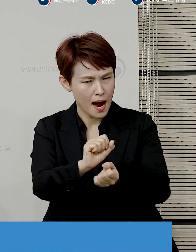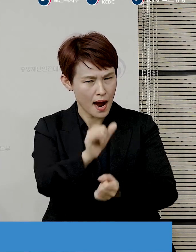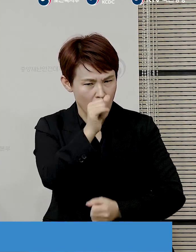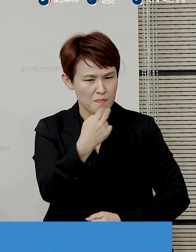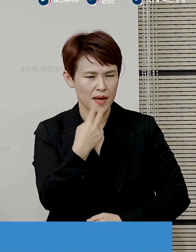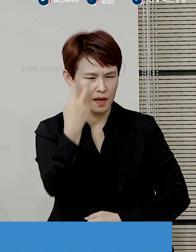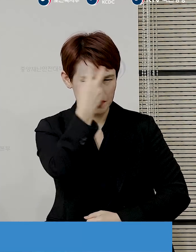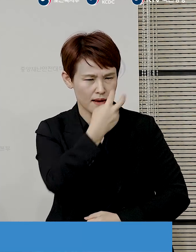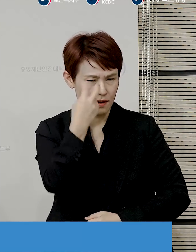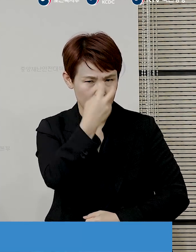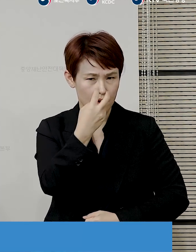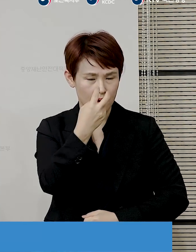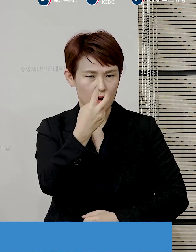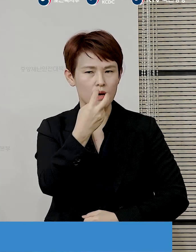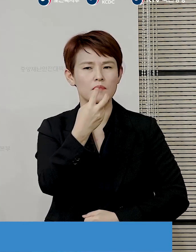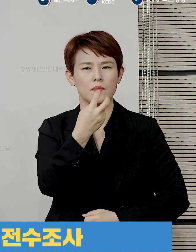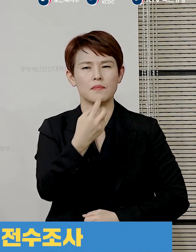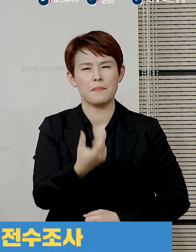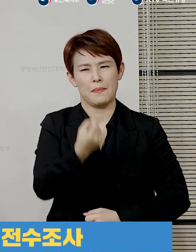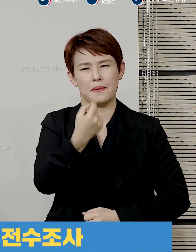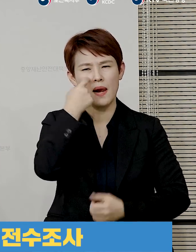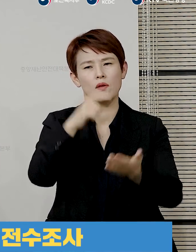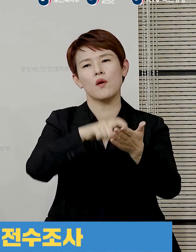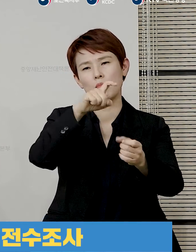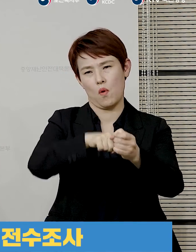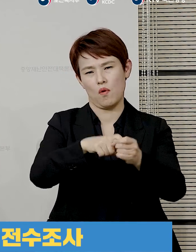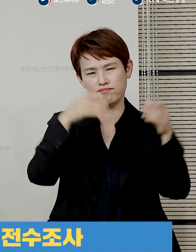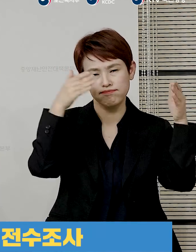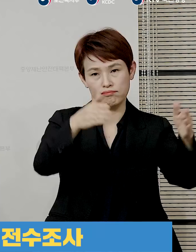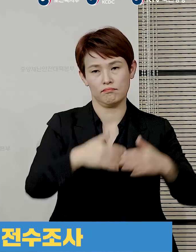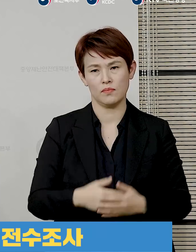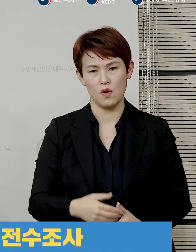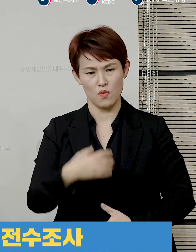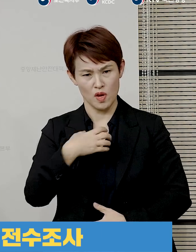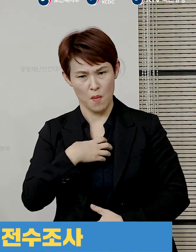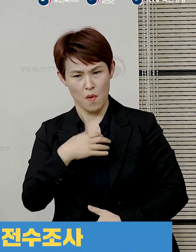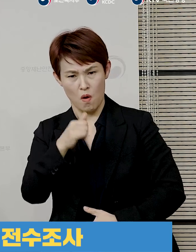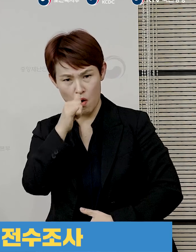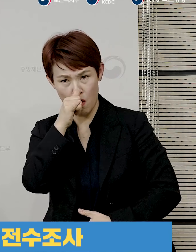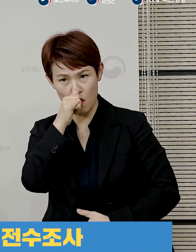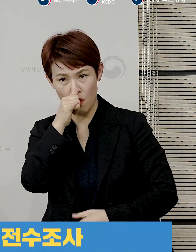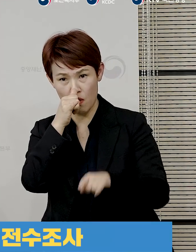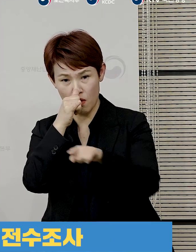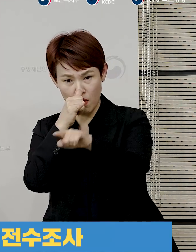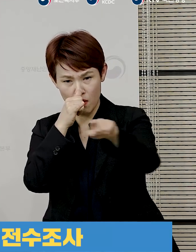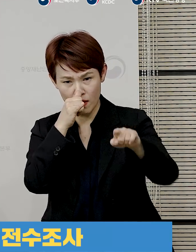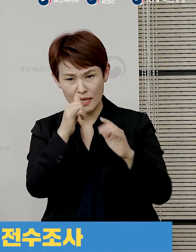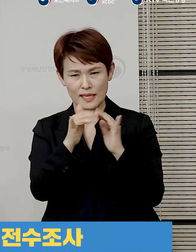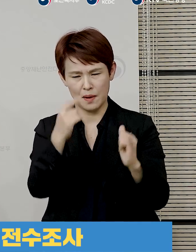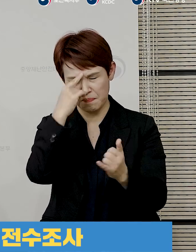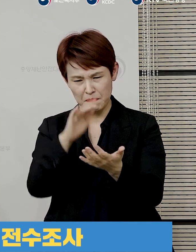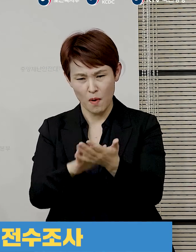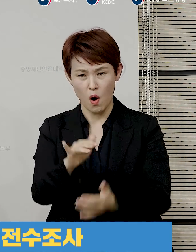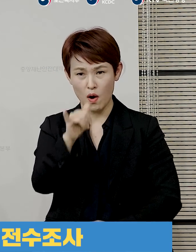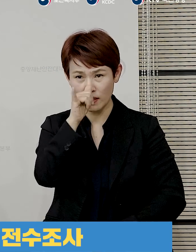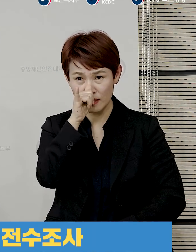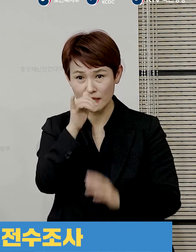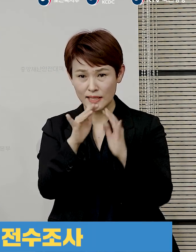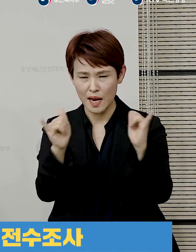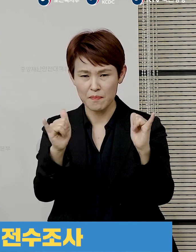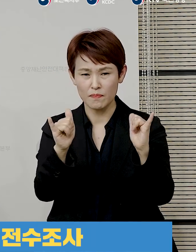우선 기울이겠다라는 말씀을 드렸고요. 그 일환으로서 위험성이 높은 그 증상이 있는